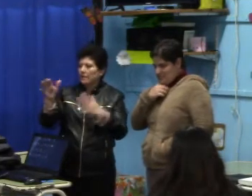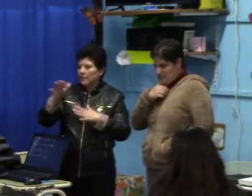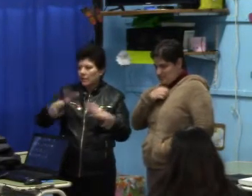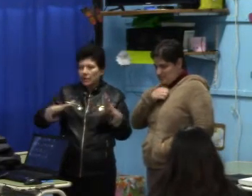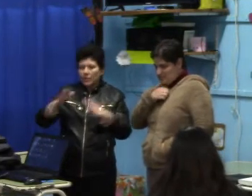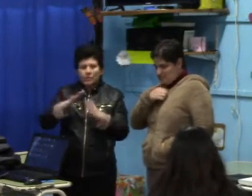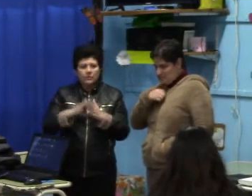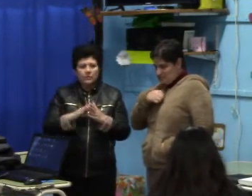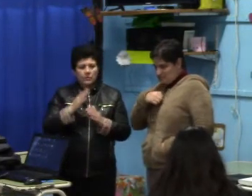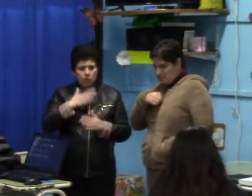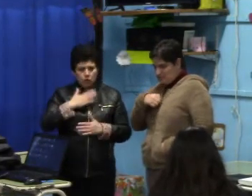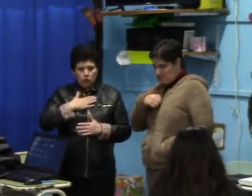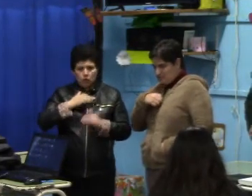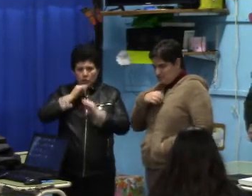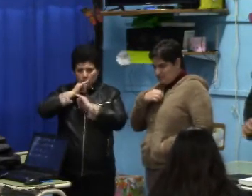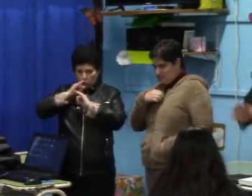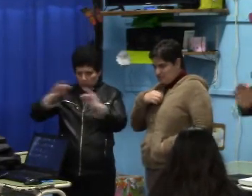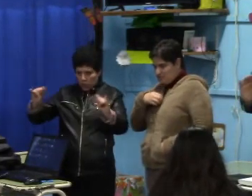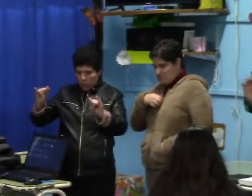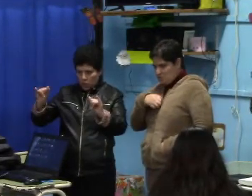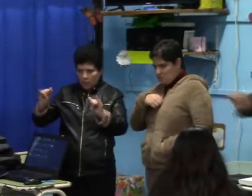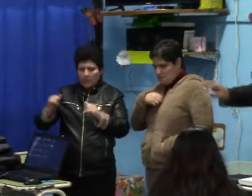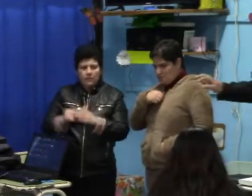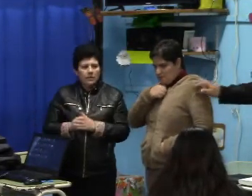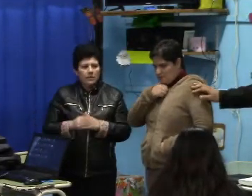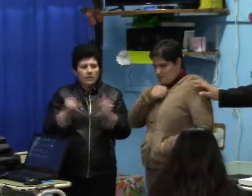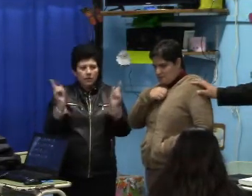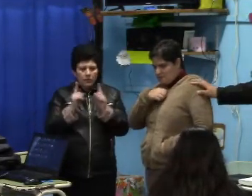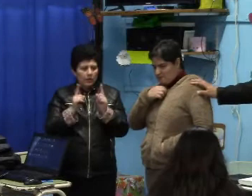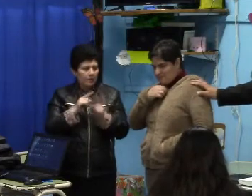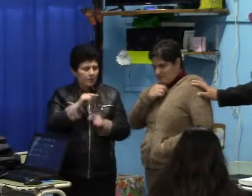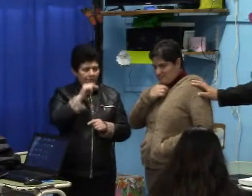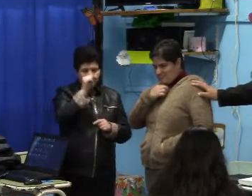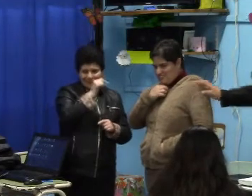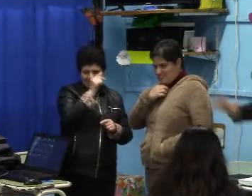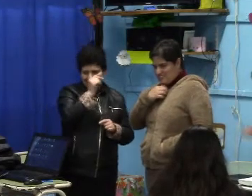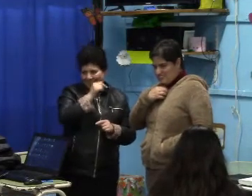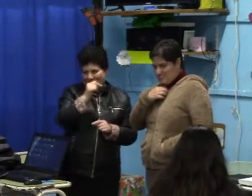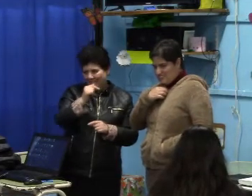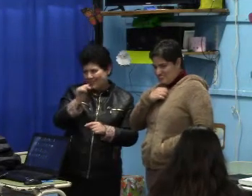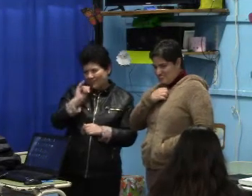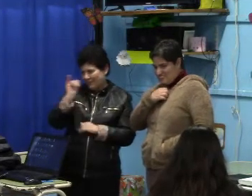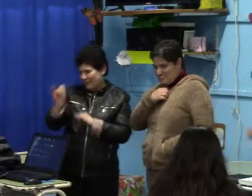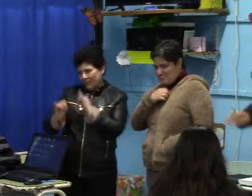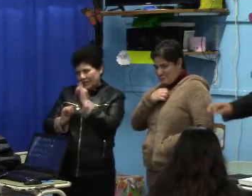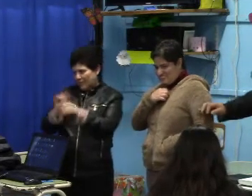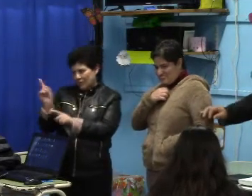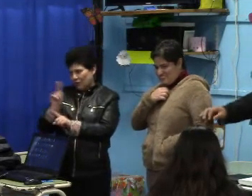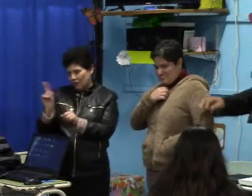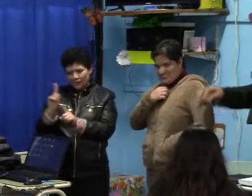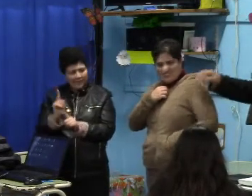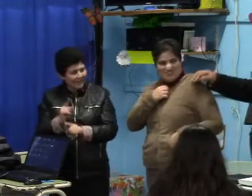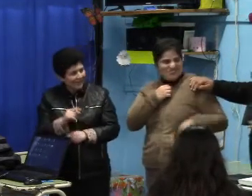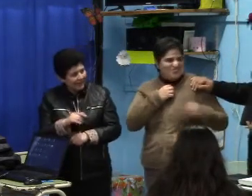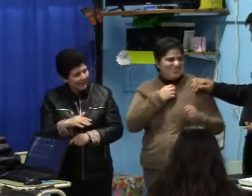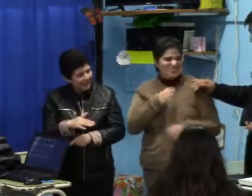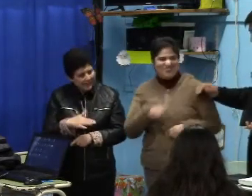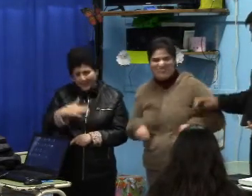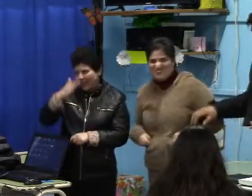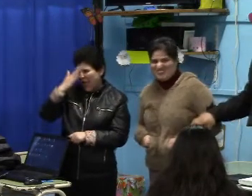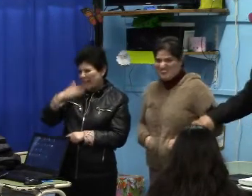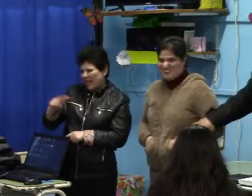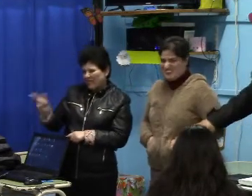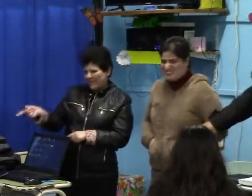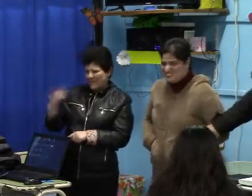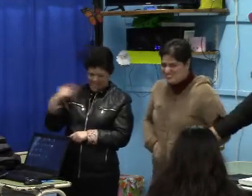yo quería contarles algo. Algo muy breve, ella no lo va a decir. Porque después tenés tiempo para